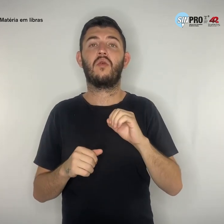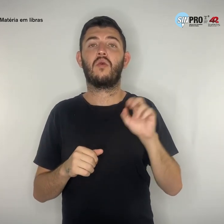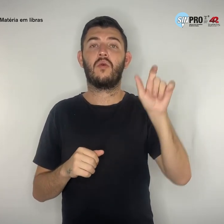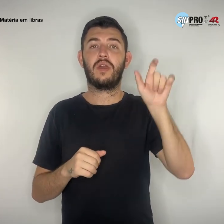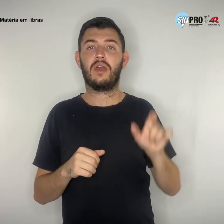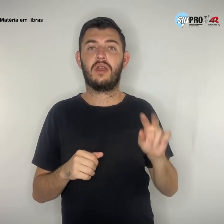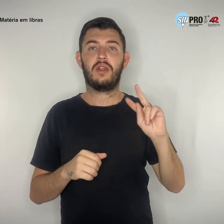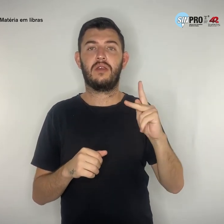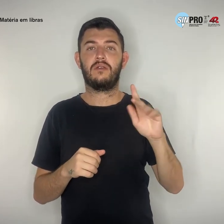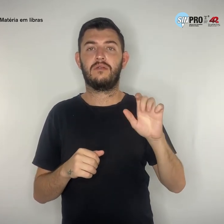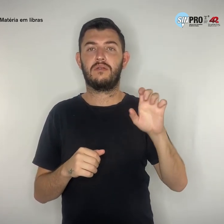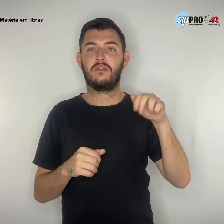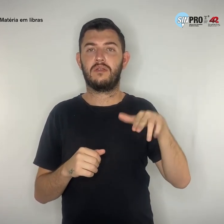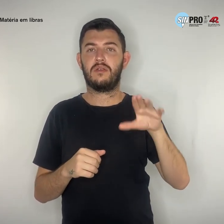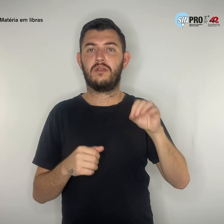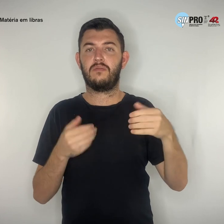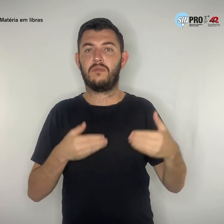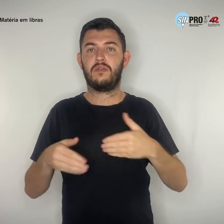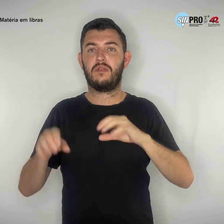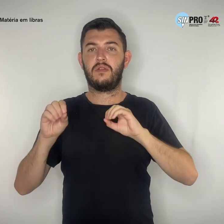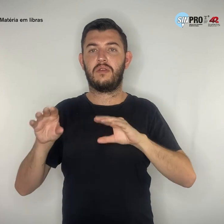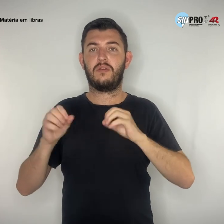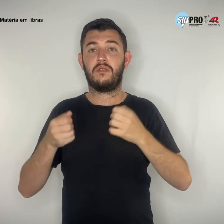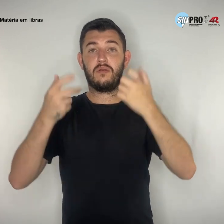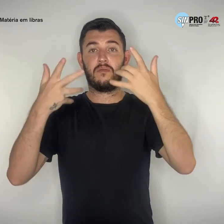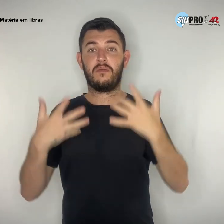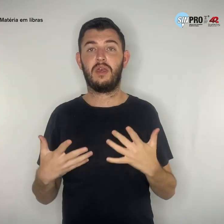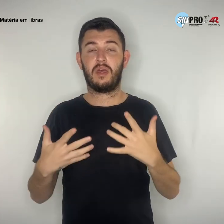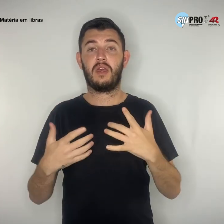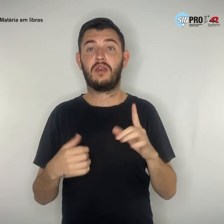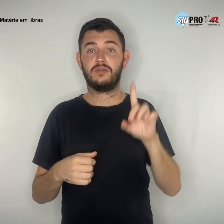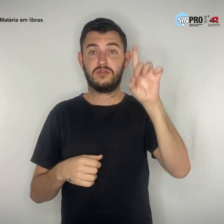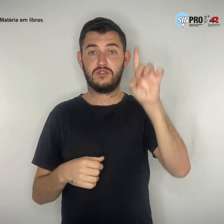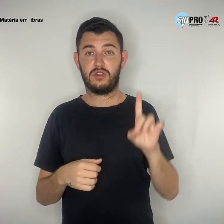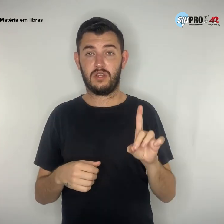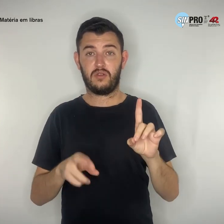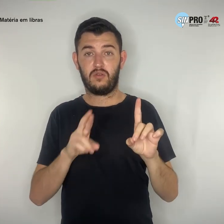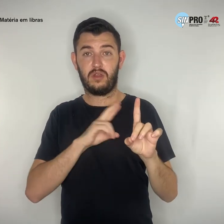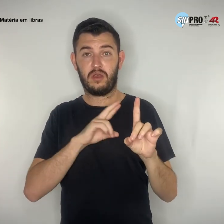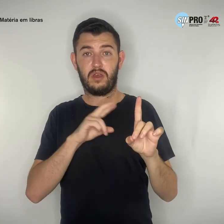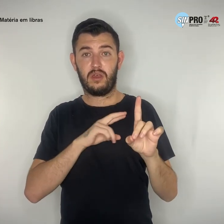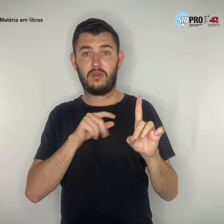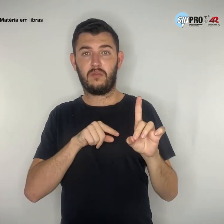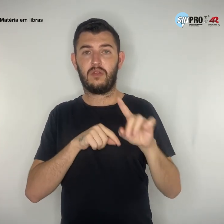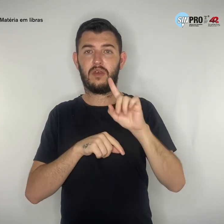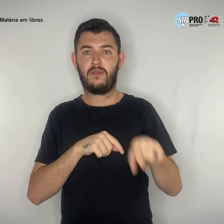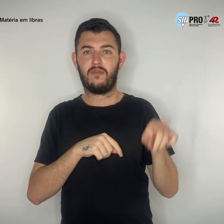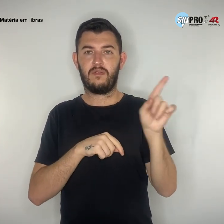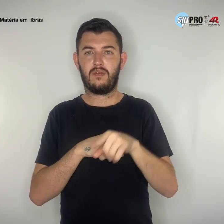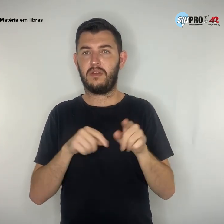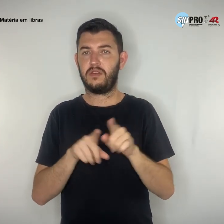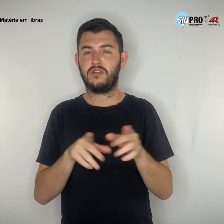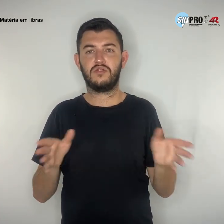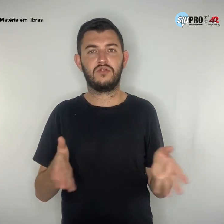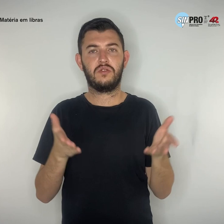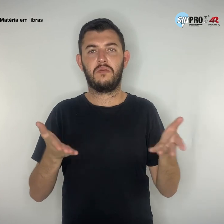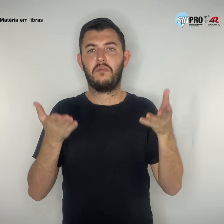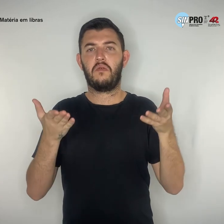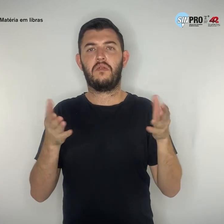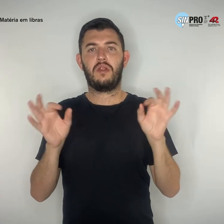alega que desmanchou a diretoria responsável, o que não estimula a criação de novas